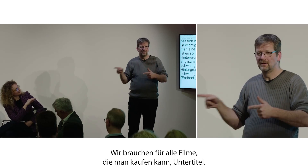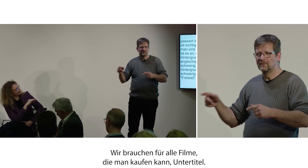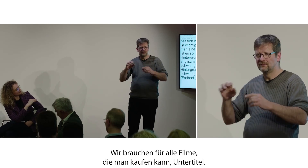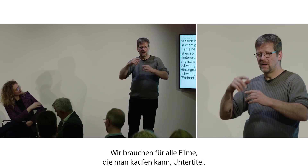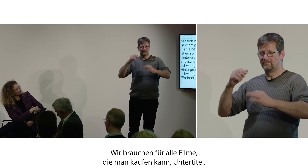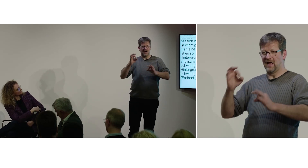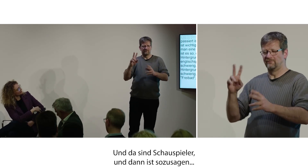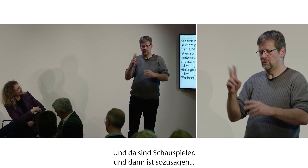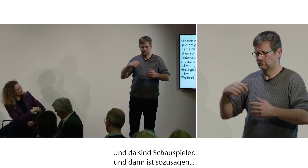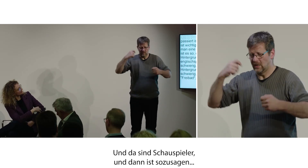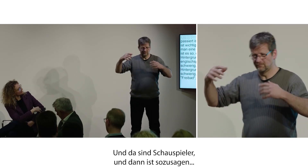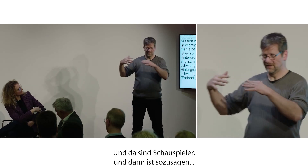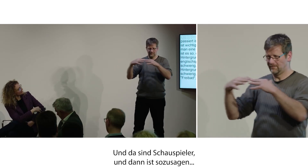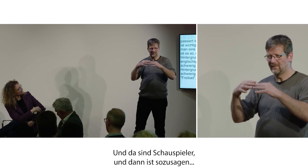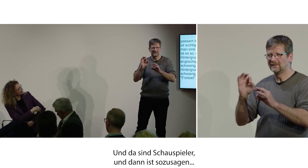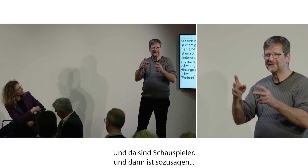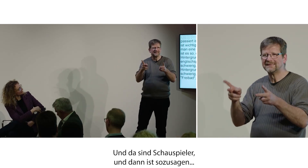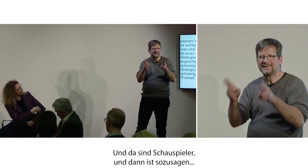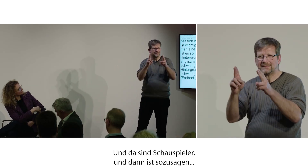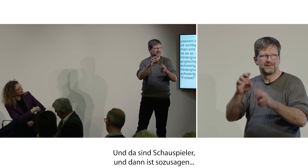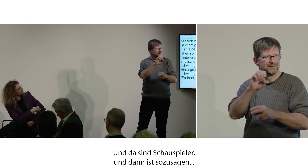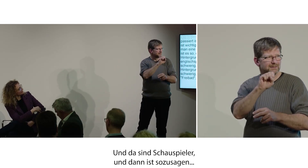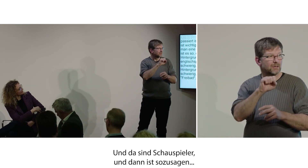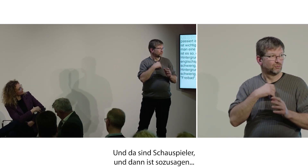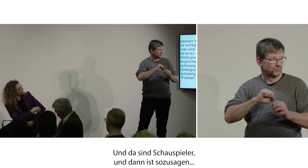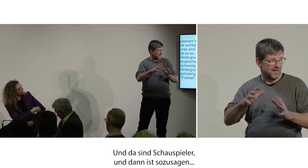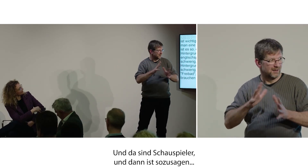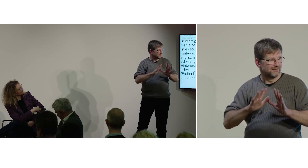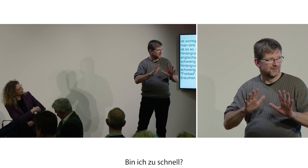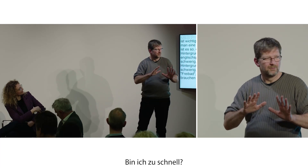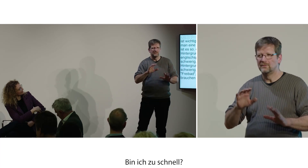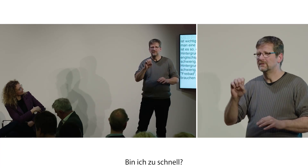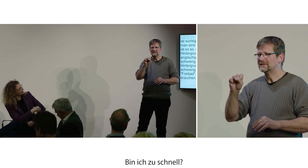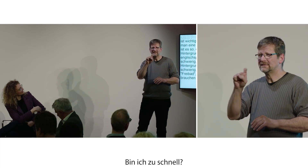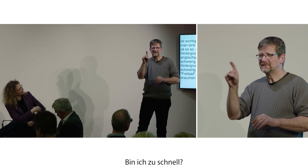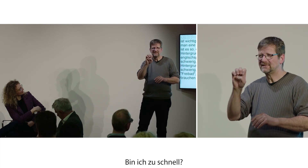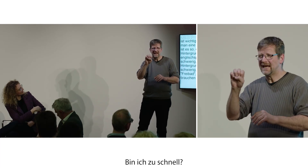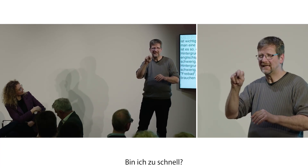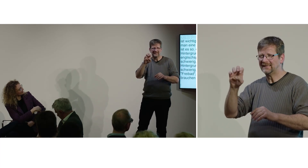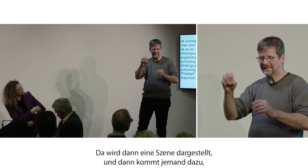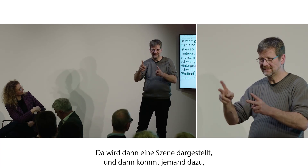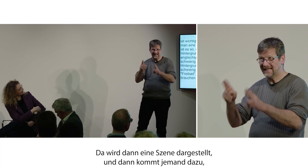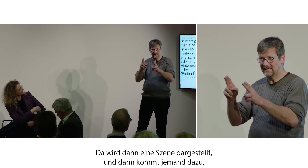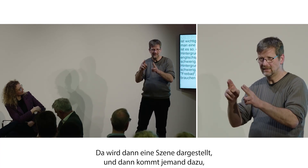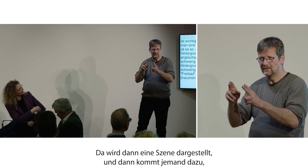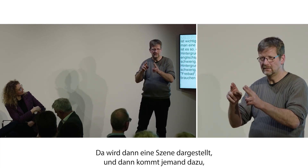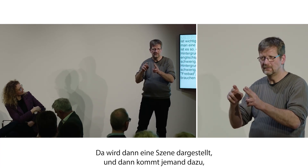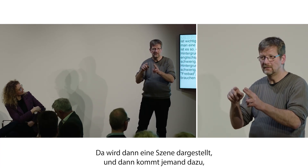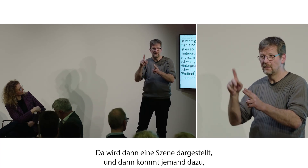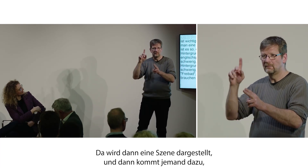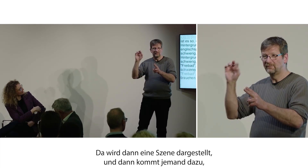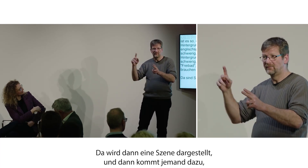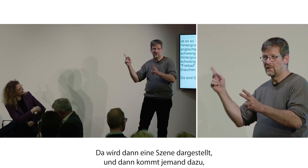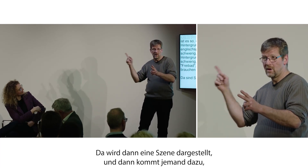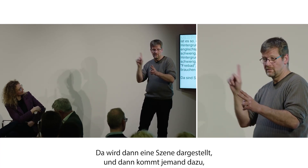kann, Untertitel. Und da sind Schauspieler und dann ist sozusagen, bin ich so schnell, da wird dann eine